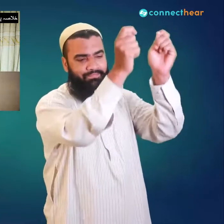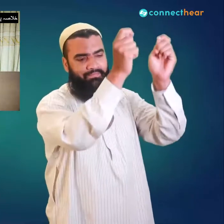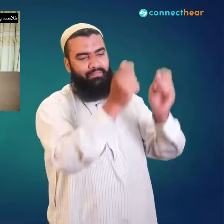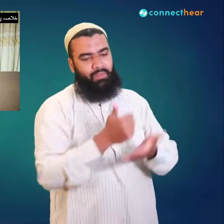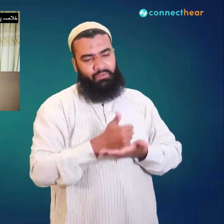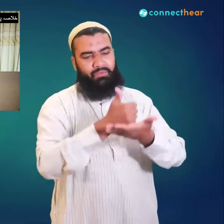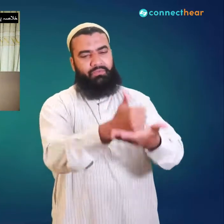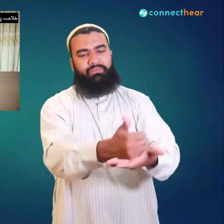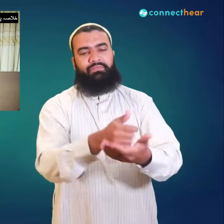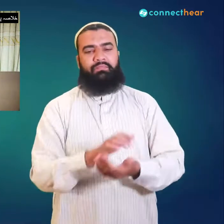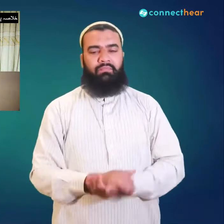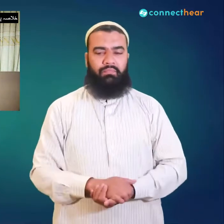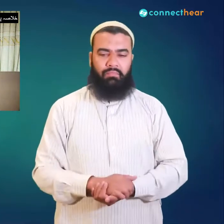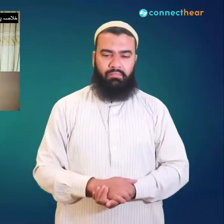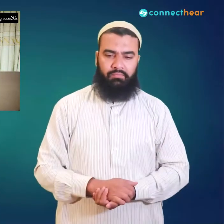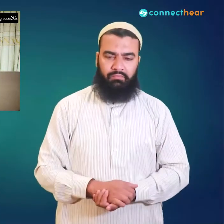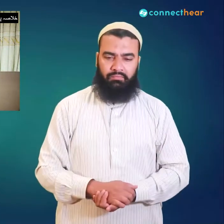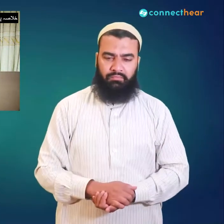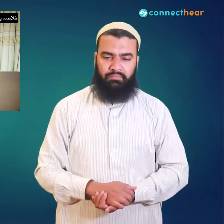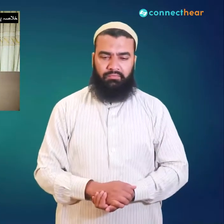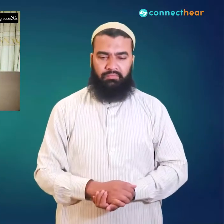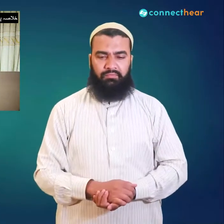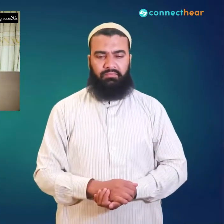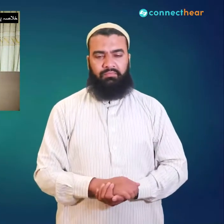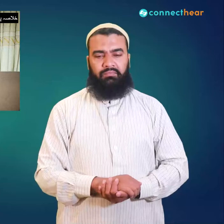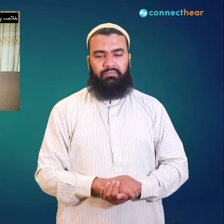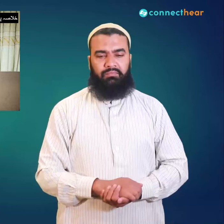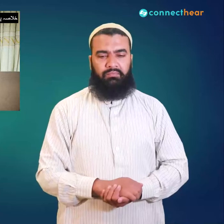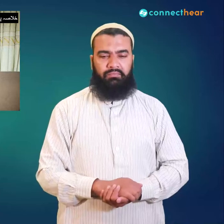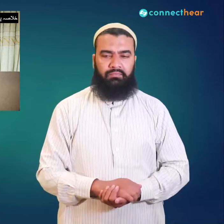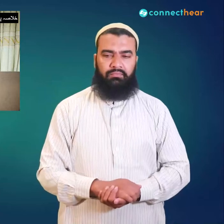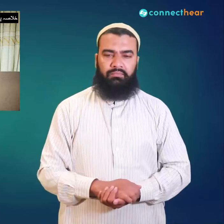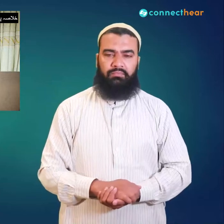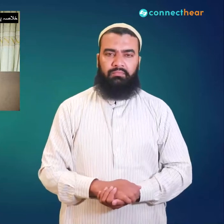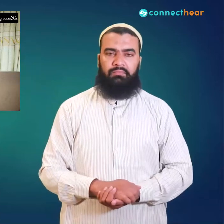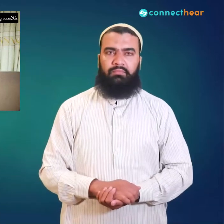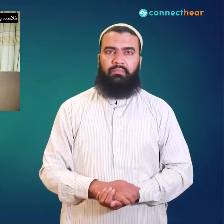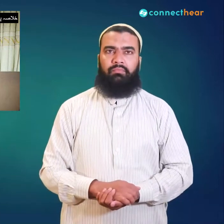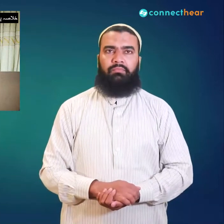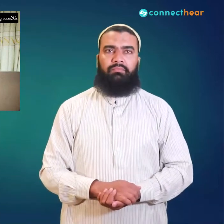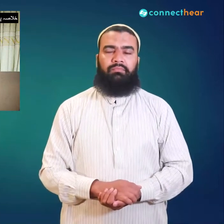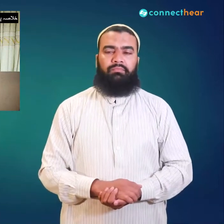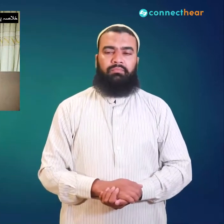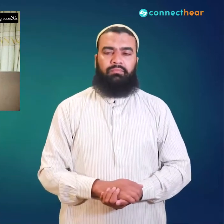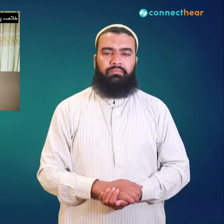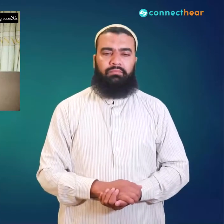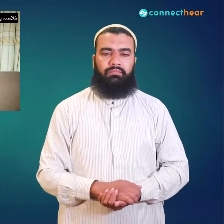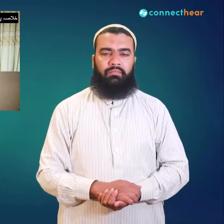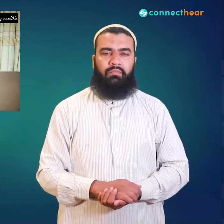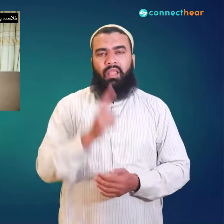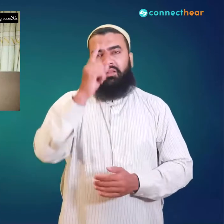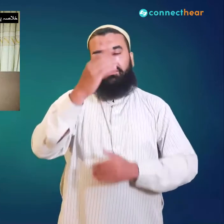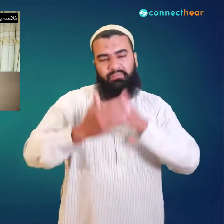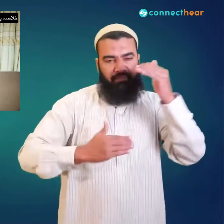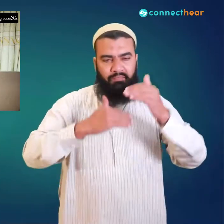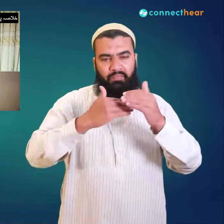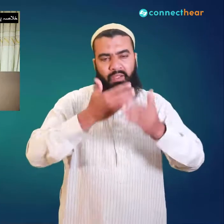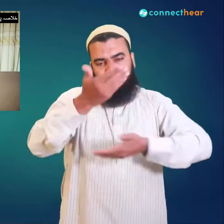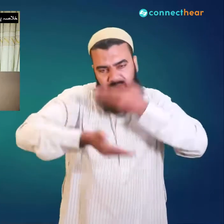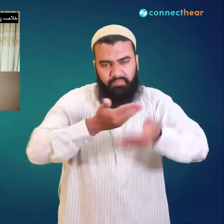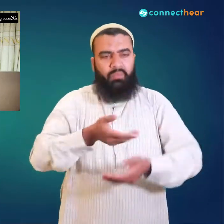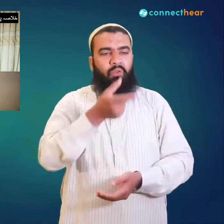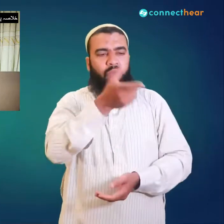آیت نمبر 23، یا ایھا الذین آمنوا لا تتخذوا آباءکم واخوانکم۔ اہل ایمان کو فرمایا گیا کہ وہ